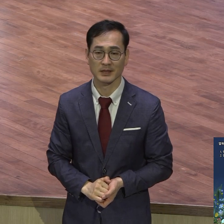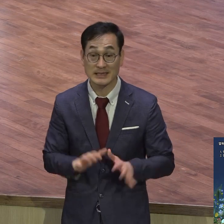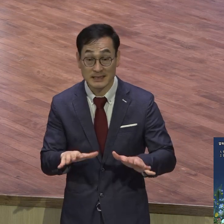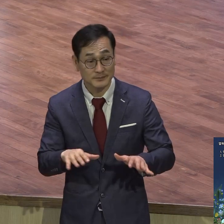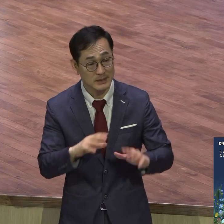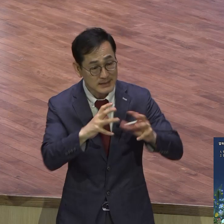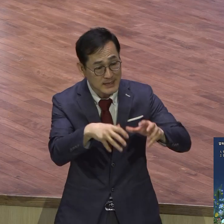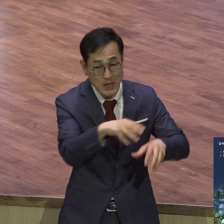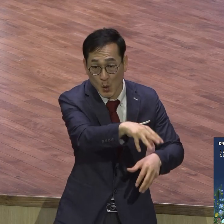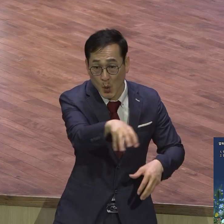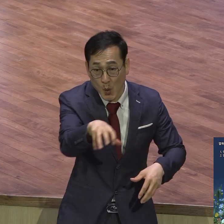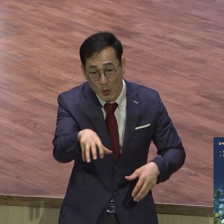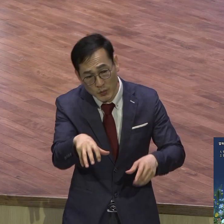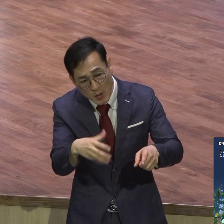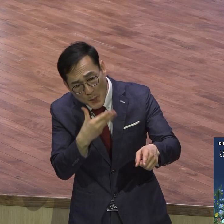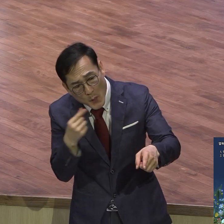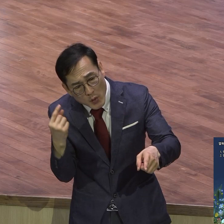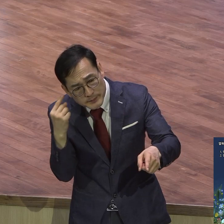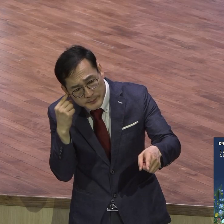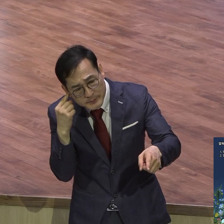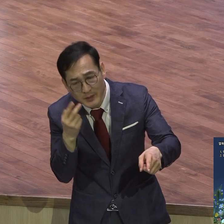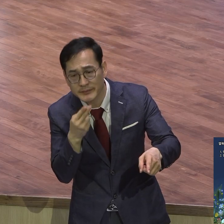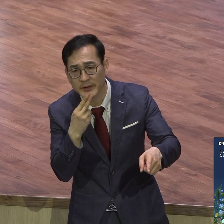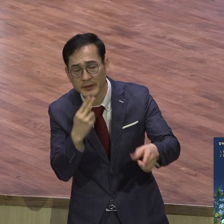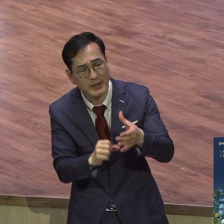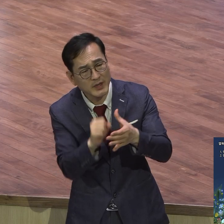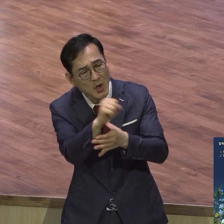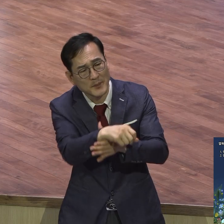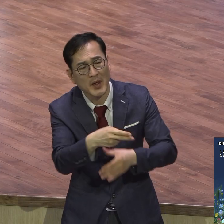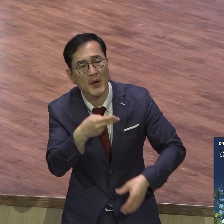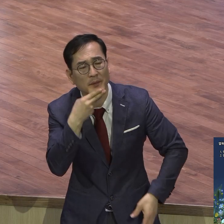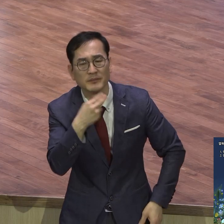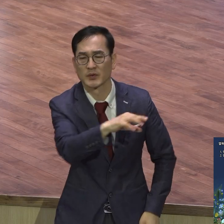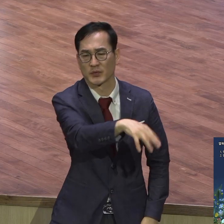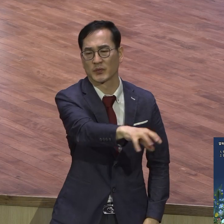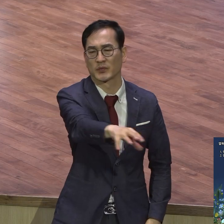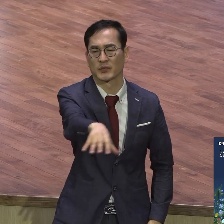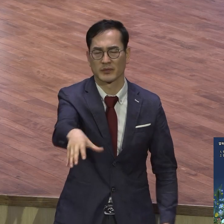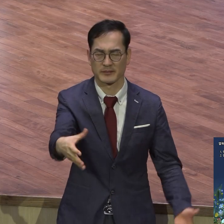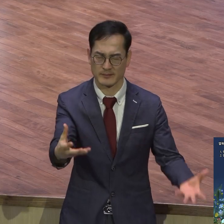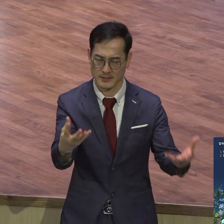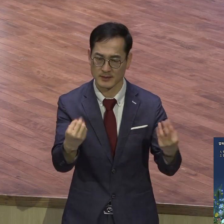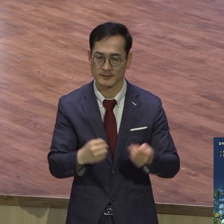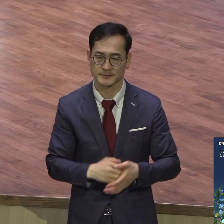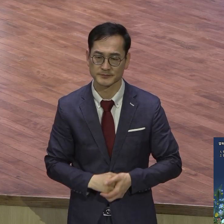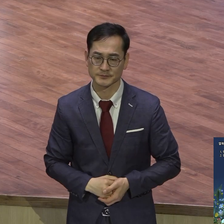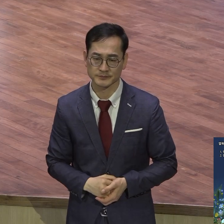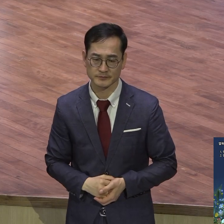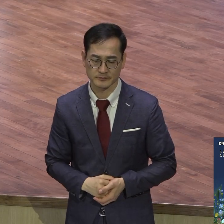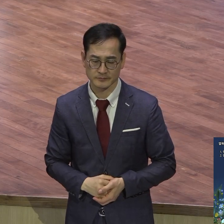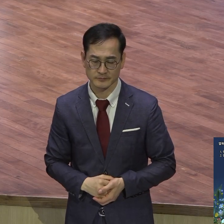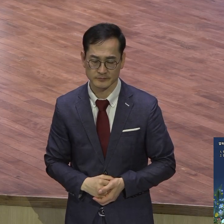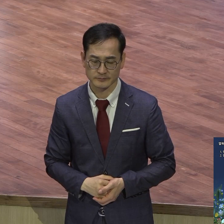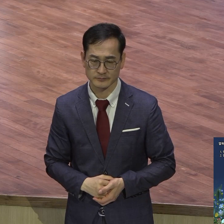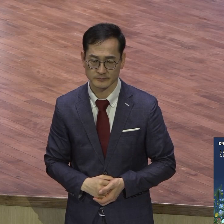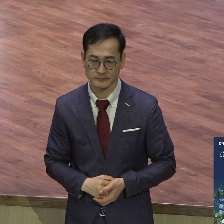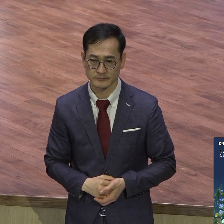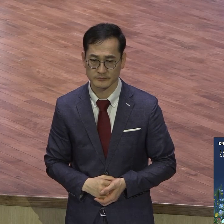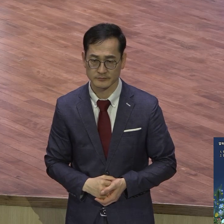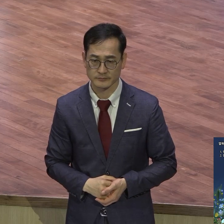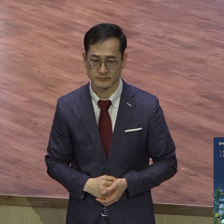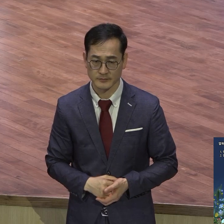틀린 틀린 열매를 열매를 맺는 그런 현장이에요. 다 틀린 열매를 맺고 있어요. 열곱의 열매는